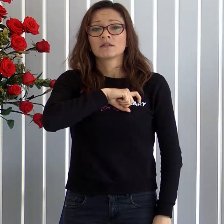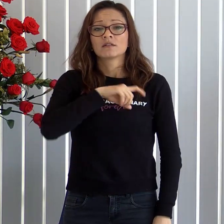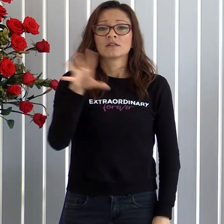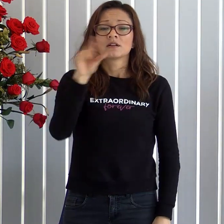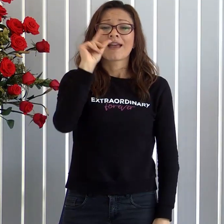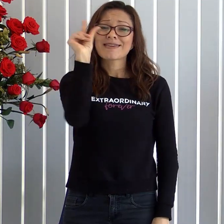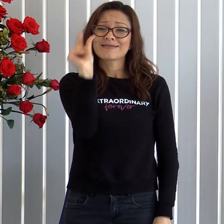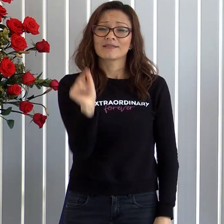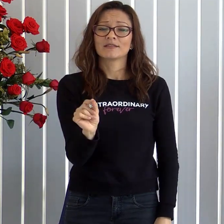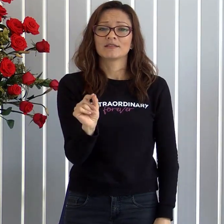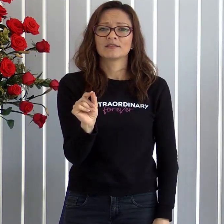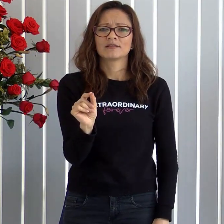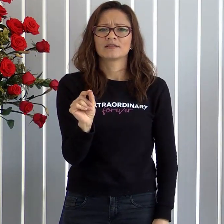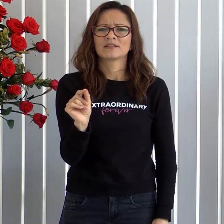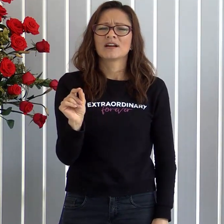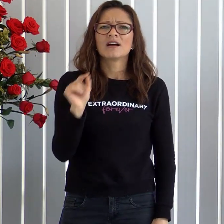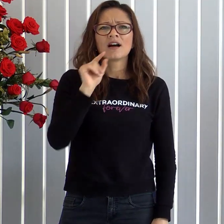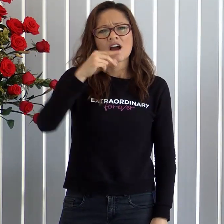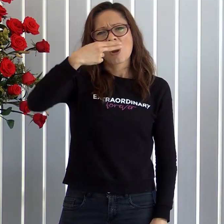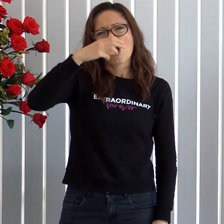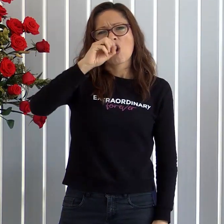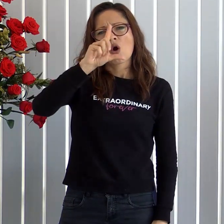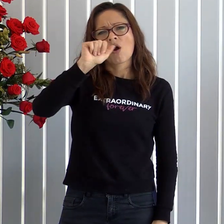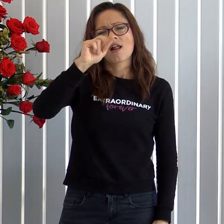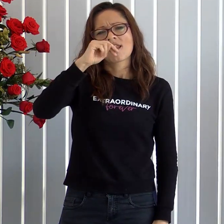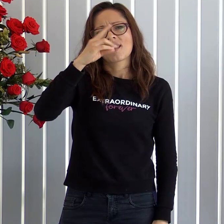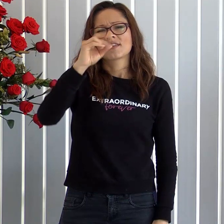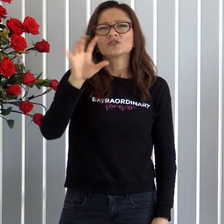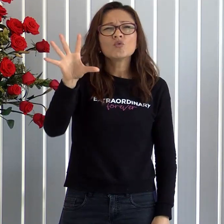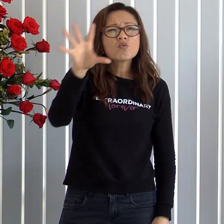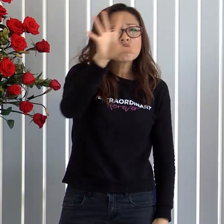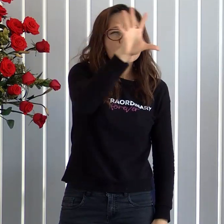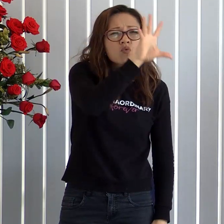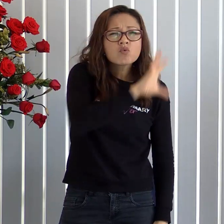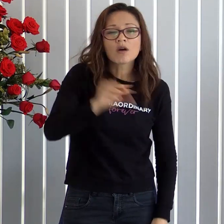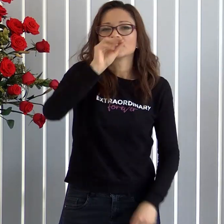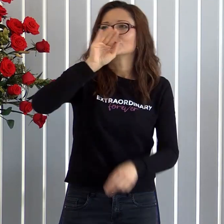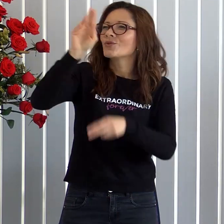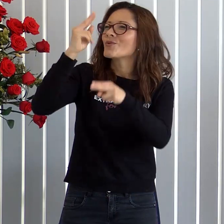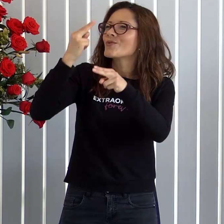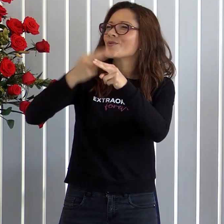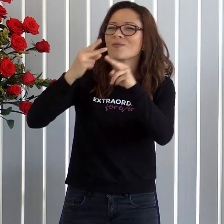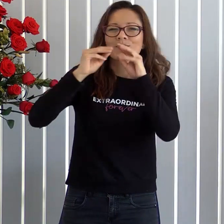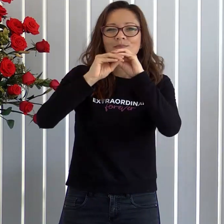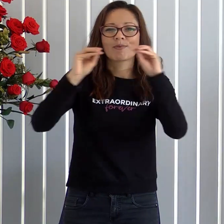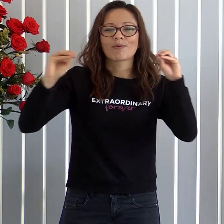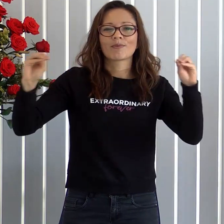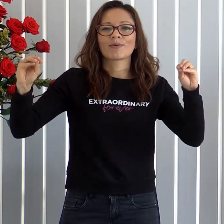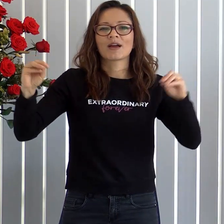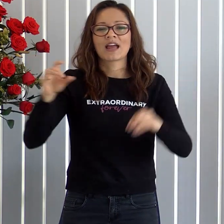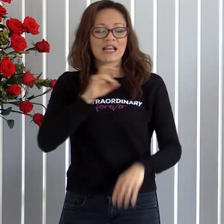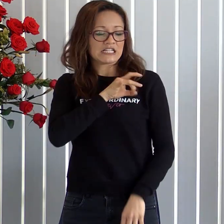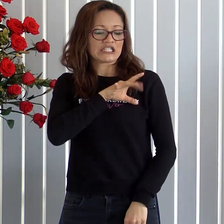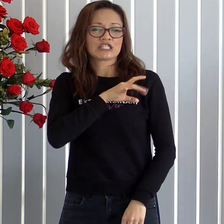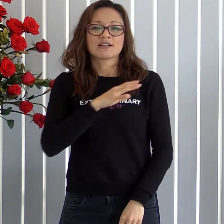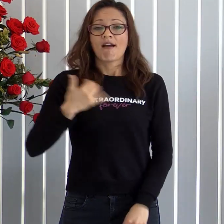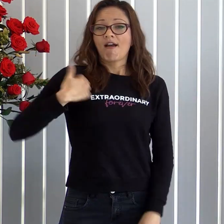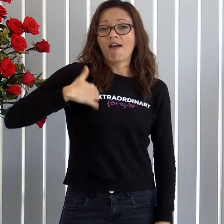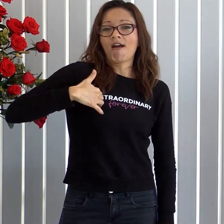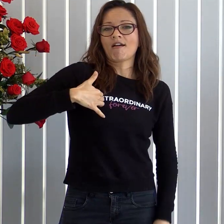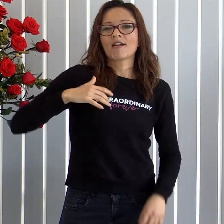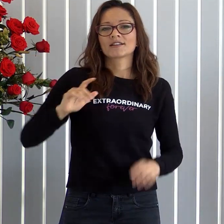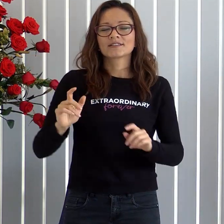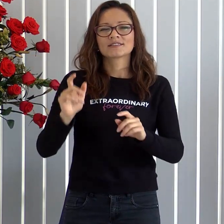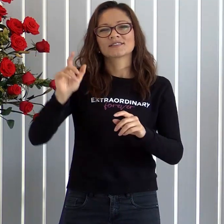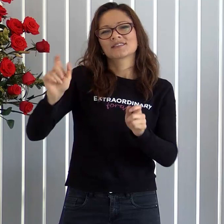en Italia, Padre Celestial, en Holanda, Señor, tu nombre está siendo proclamado en Chile, en Argentina, en El